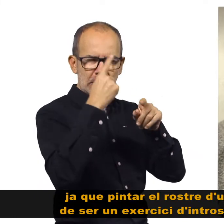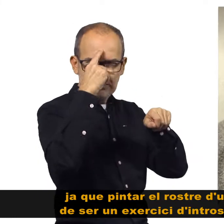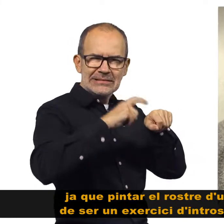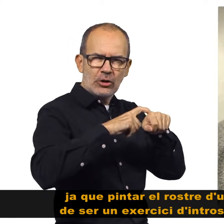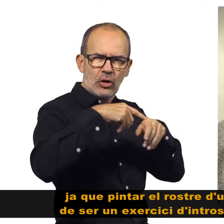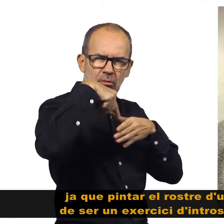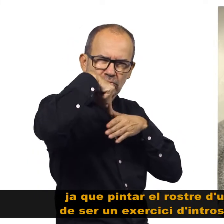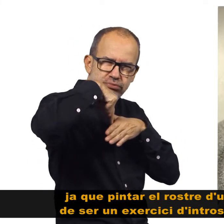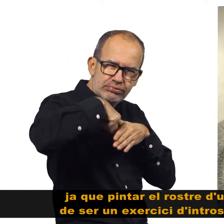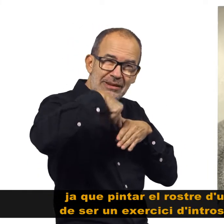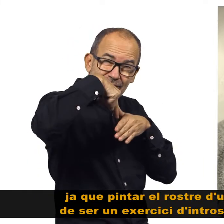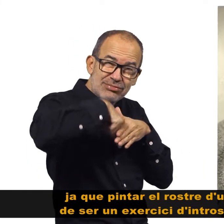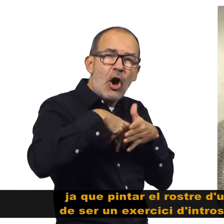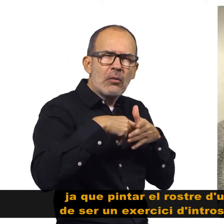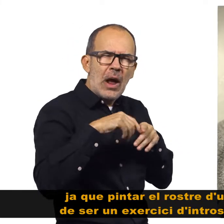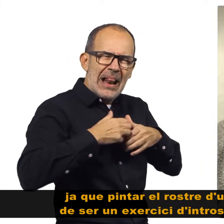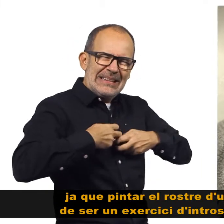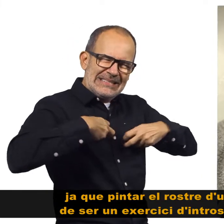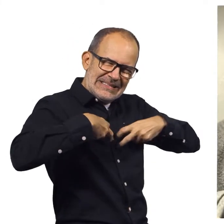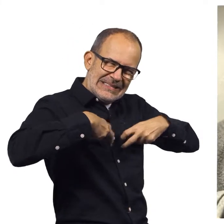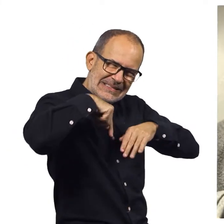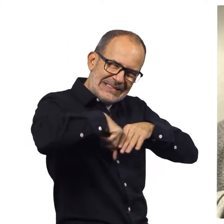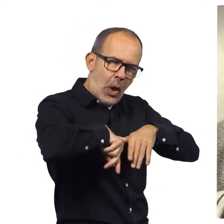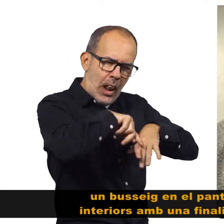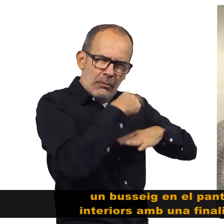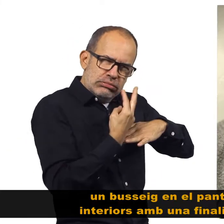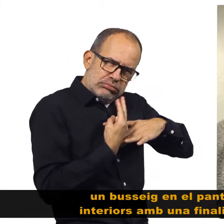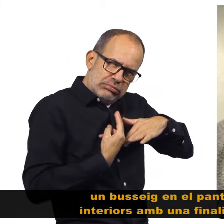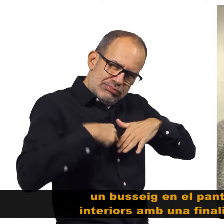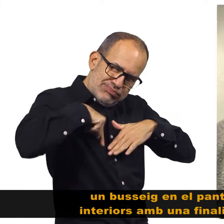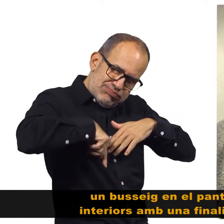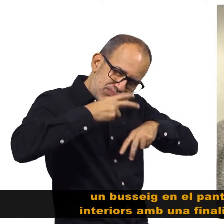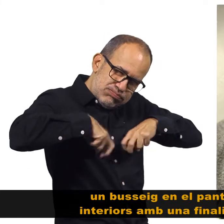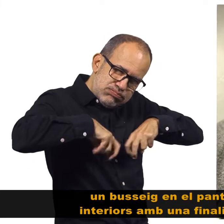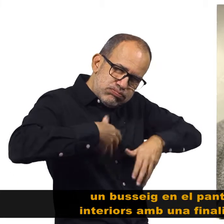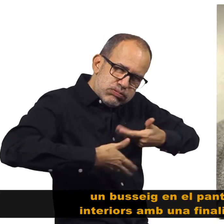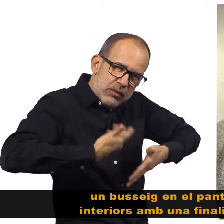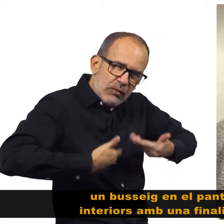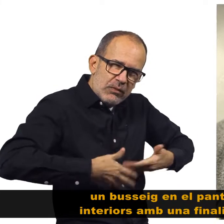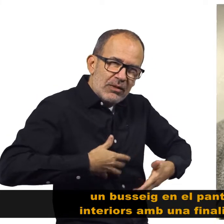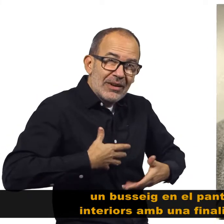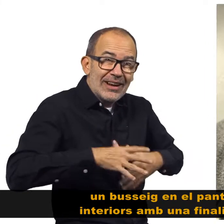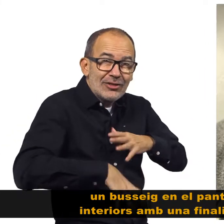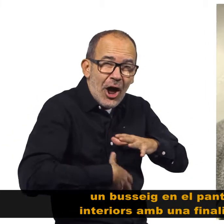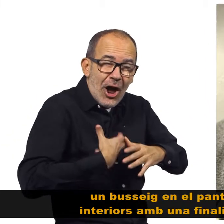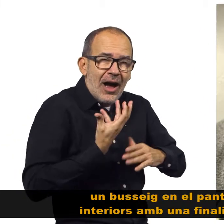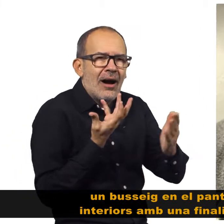no deixa de ser un exercici d'introspecció psicològica, un busseig en el pantà dels dimonis interiors amb una